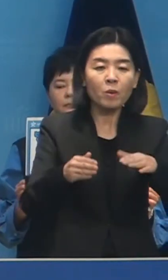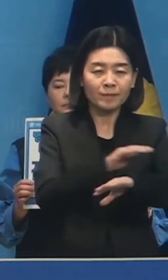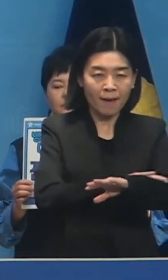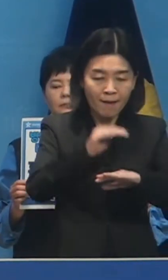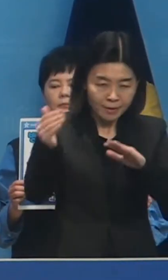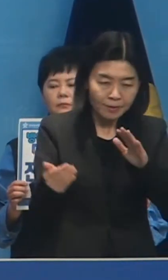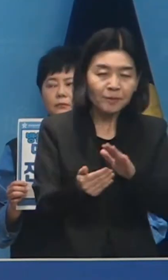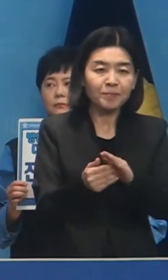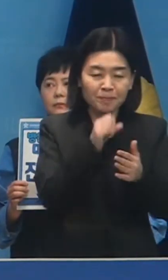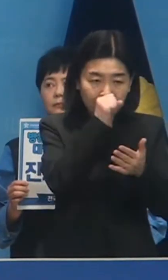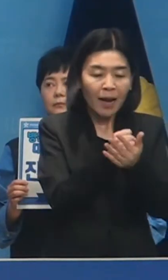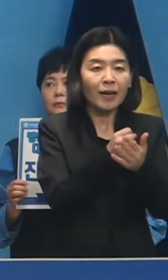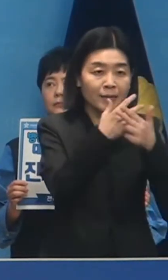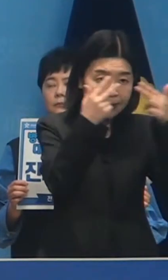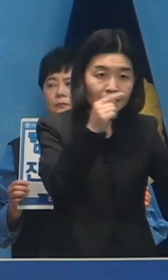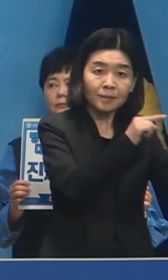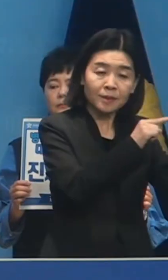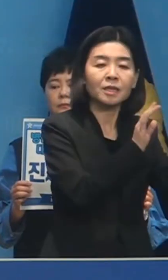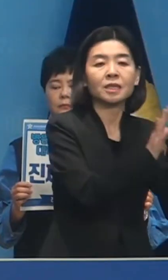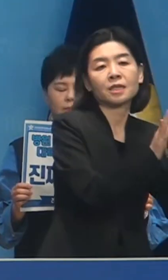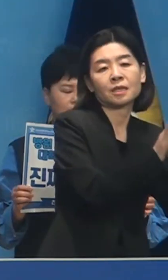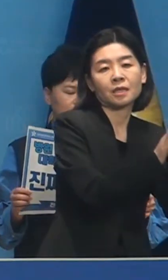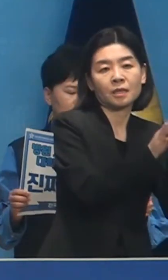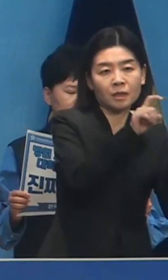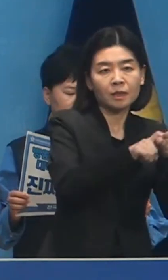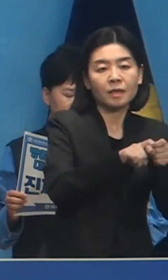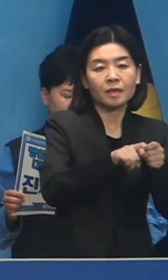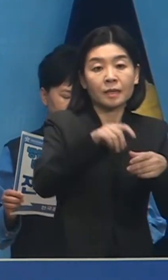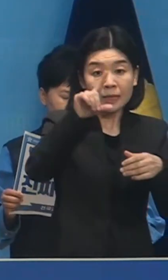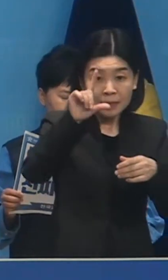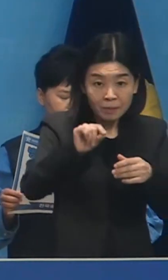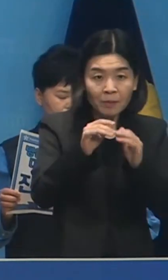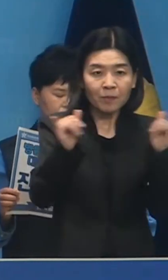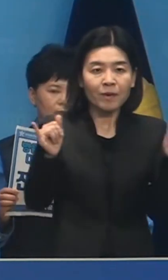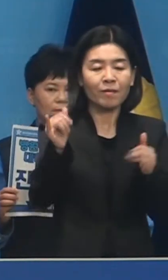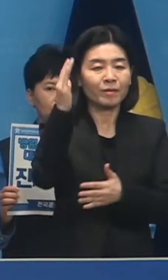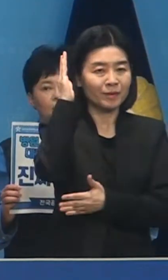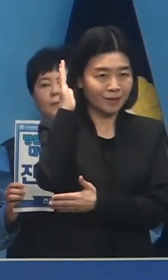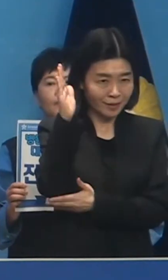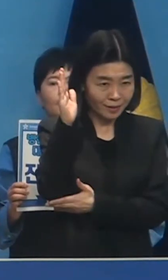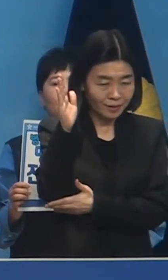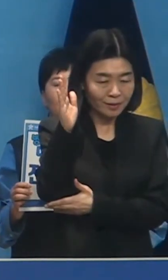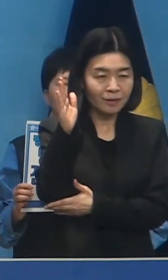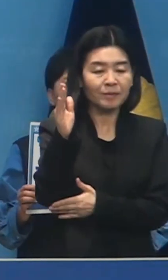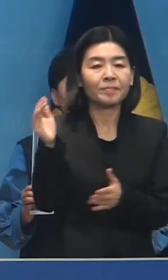더불어민주당 이재명 후보를 지지하는 병원 노동자 1만 명의 기자회견을 마치도록 하겠습니다.